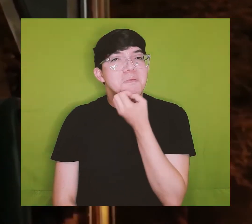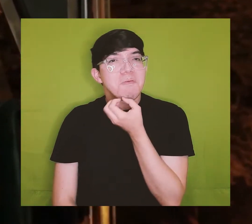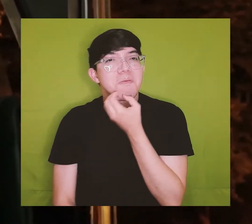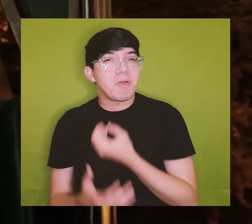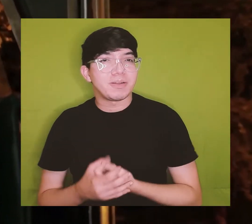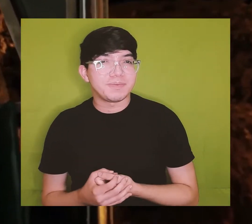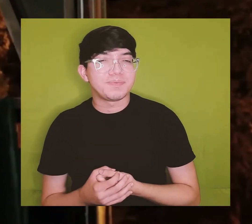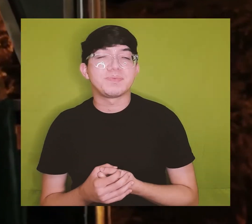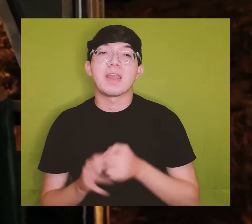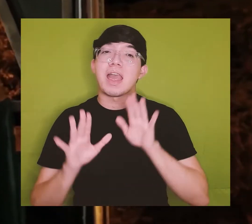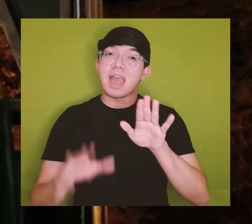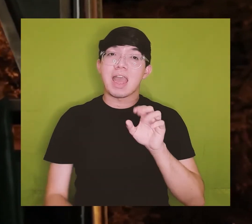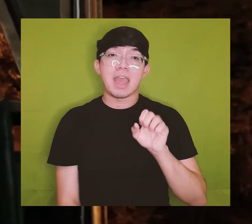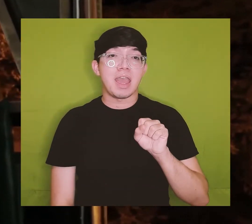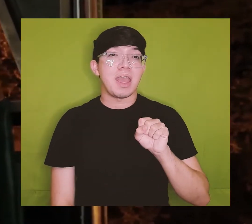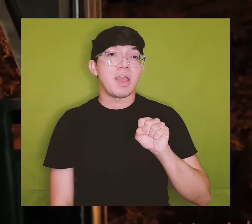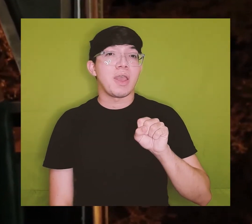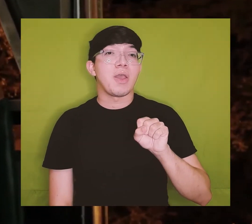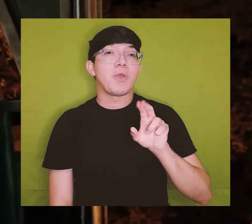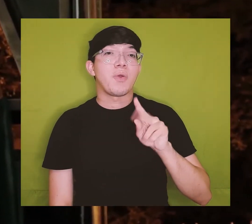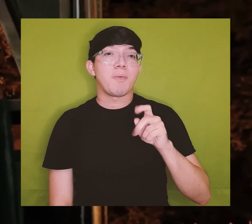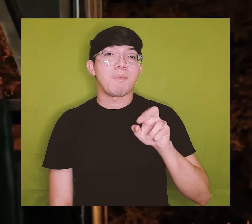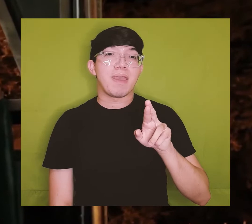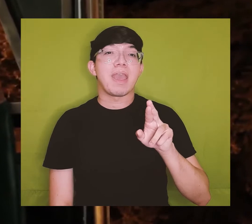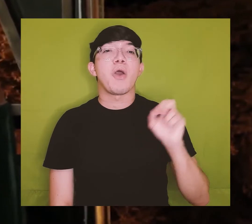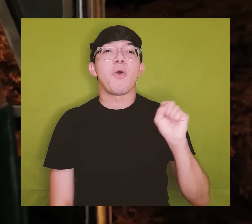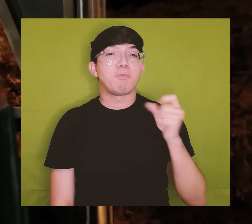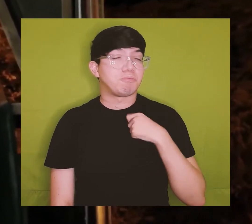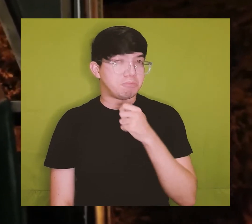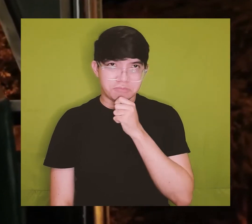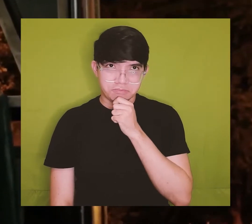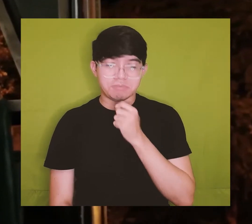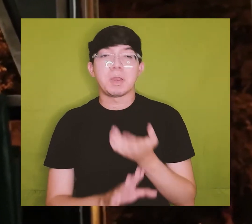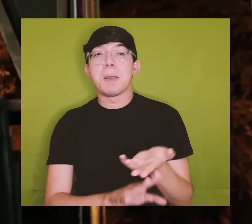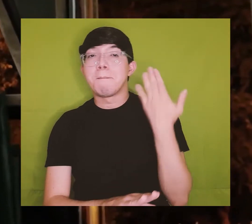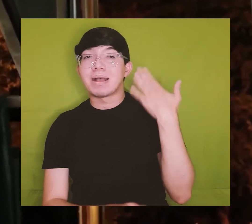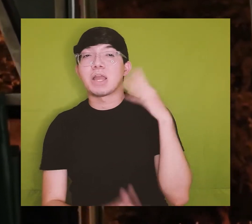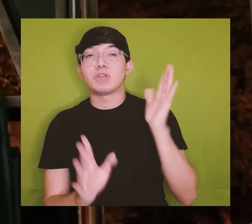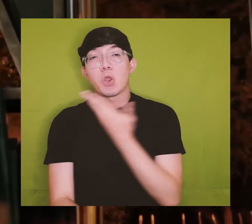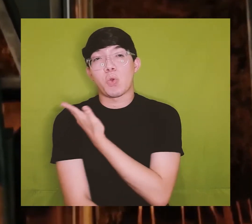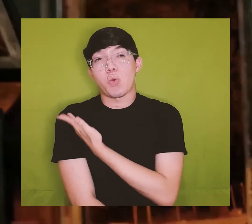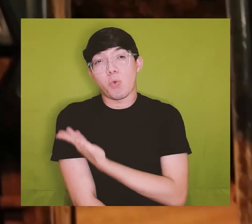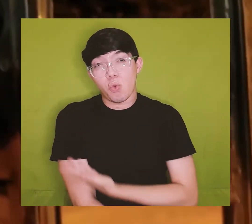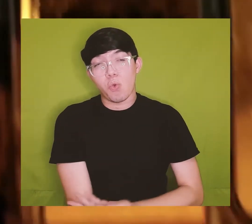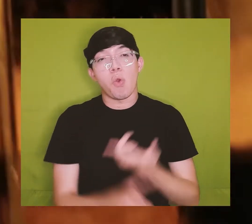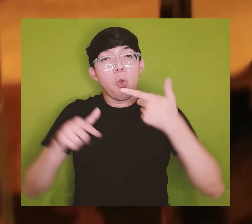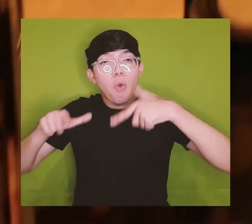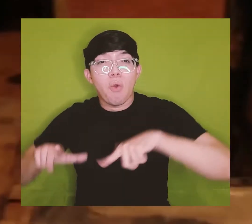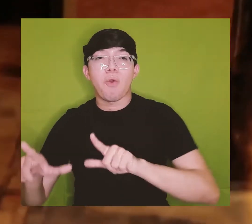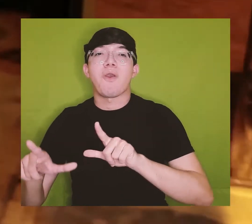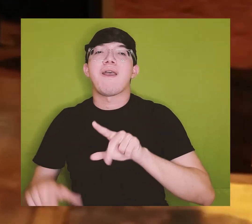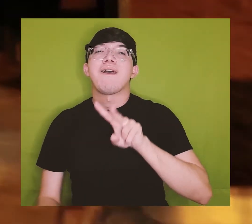eu não peguei o Super 8, assim, né, eu sou da geração VHS, Não, né, também não peguei. Eu sou do intermediário, sou do